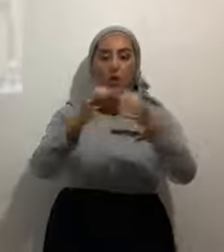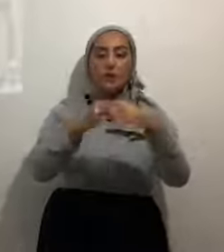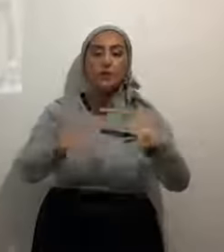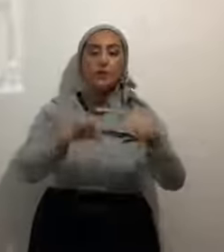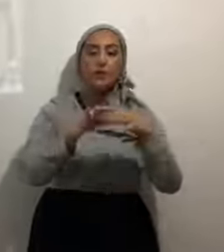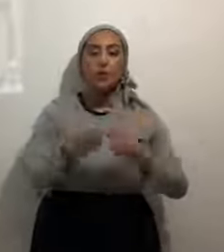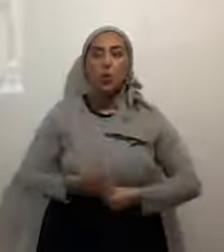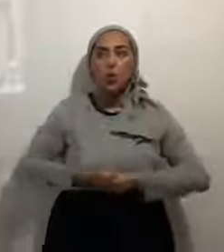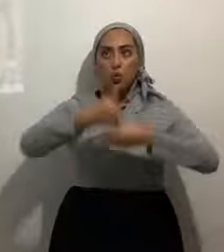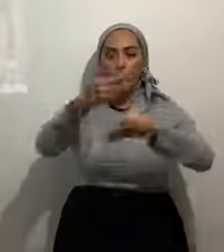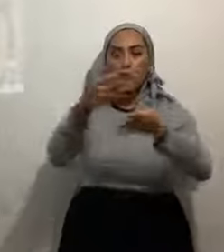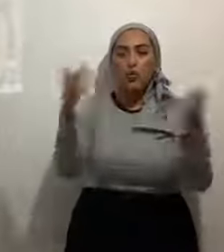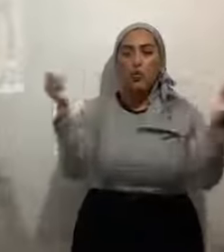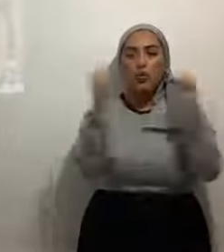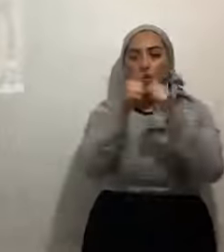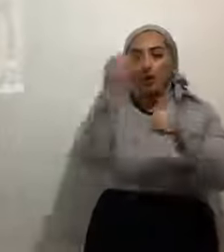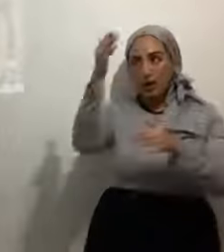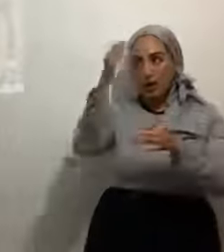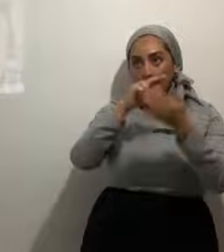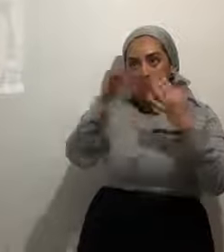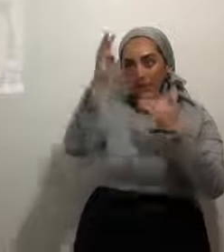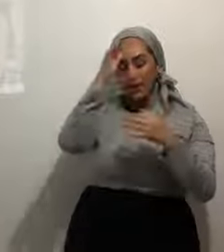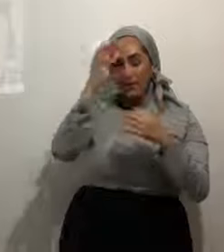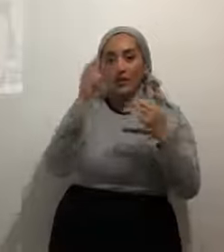con el Eterno. Ahora, tengo aquí